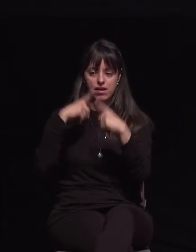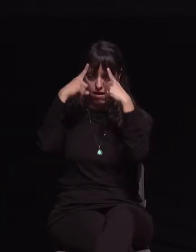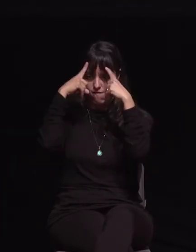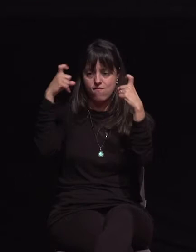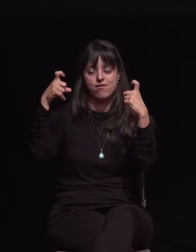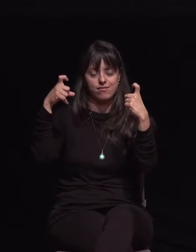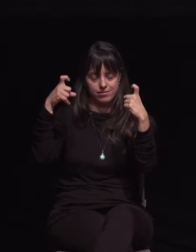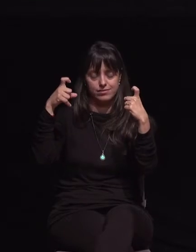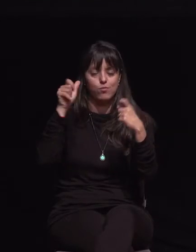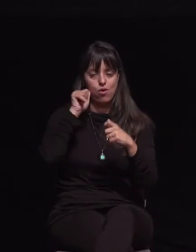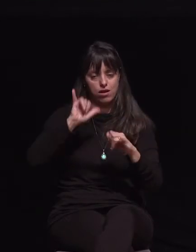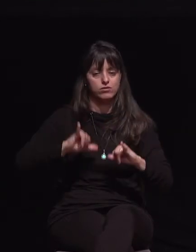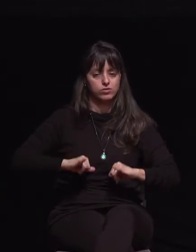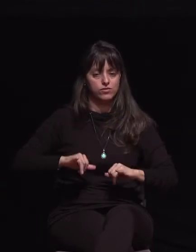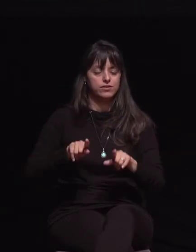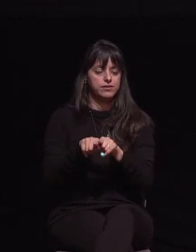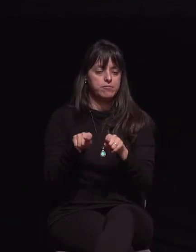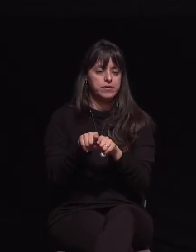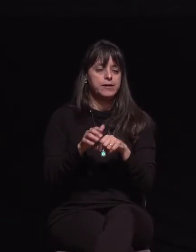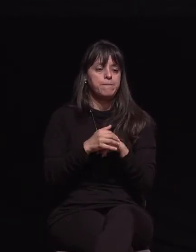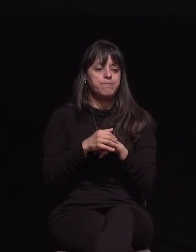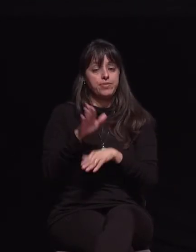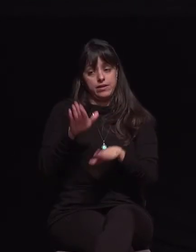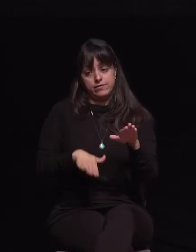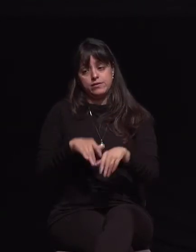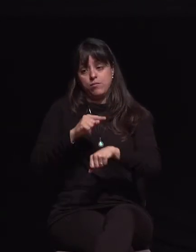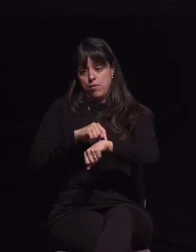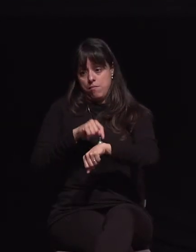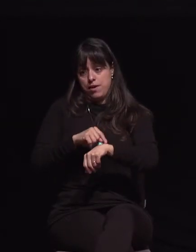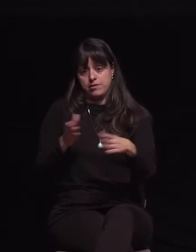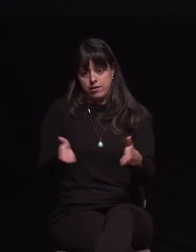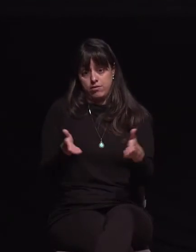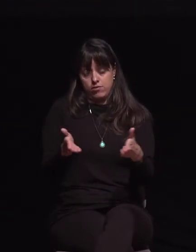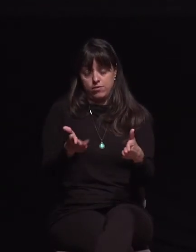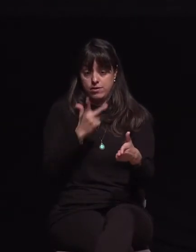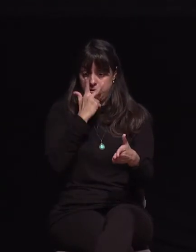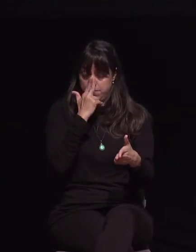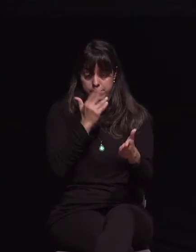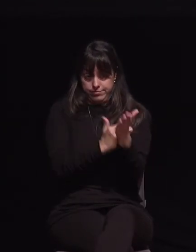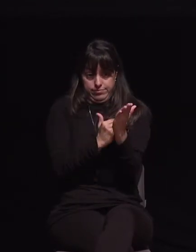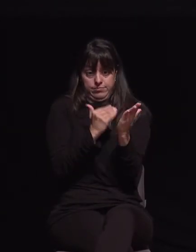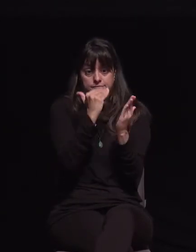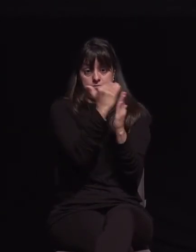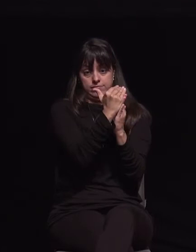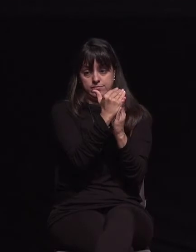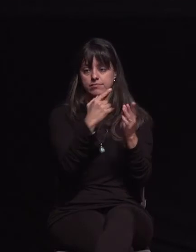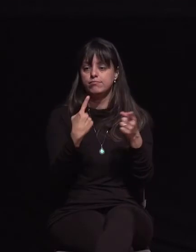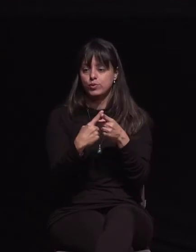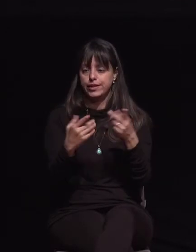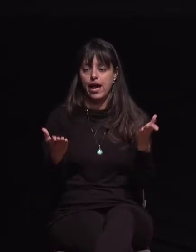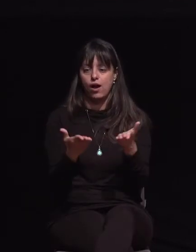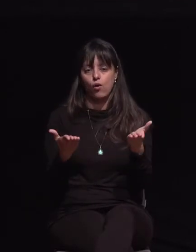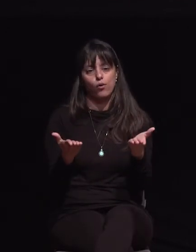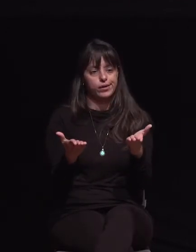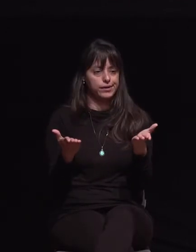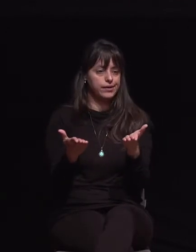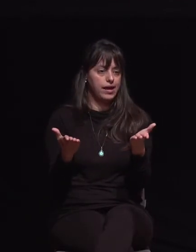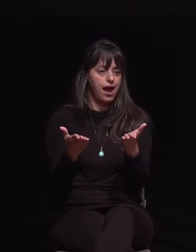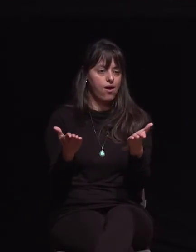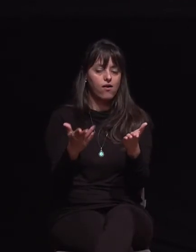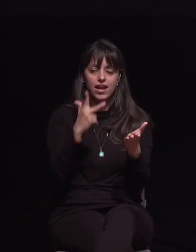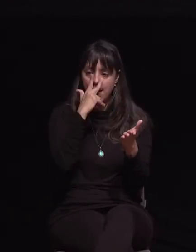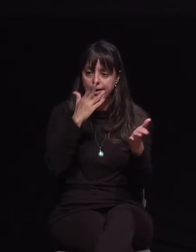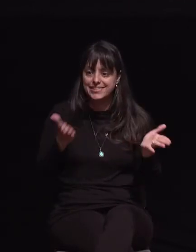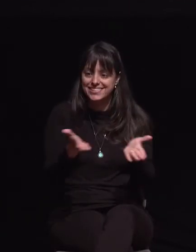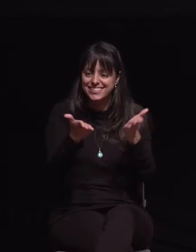violência, talvez nós estamos vivendo um momento acirrado que aumentou muito, porque agora há um